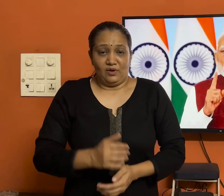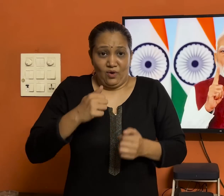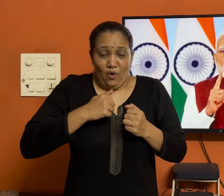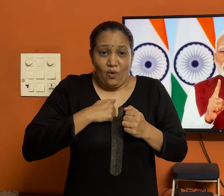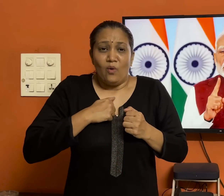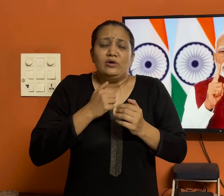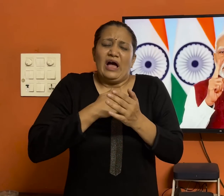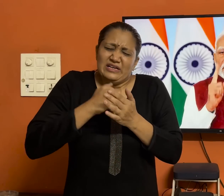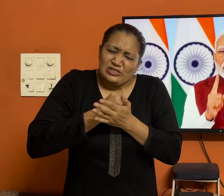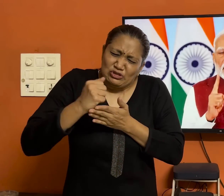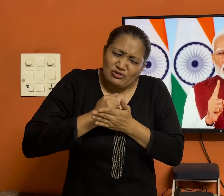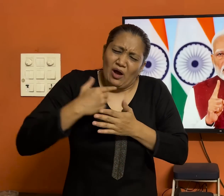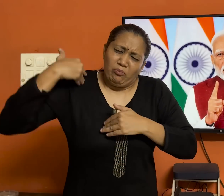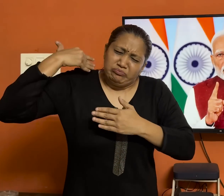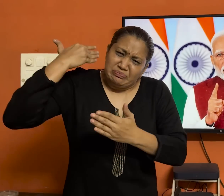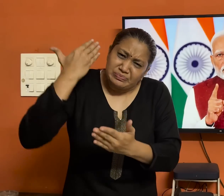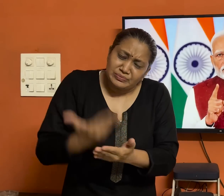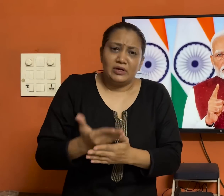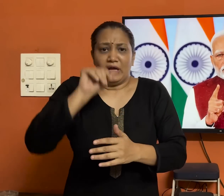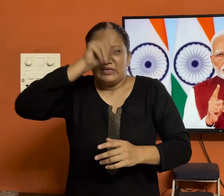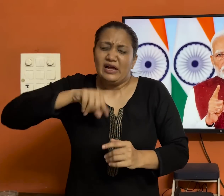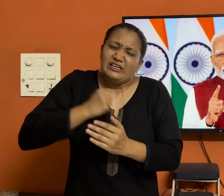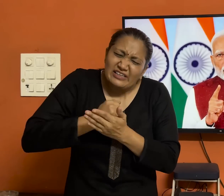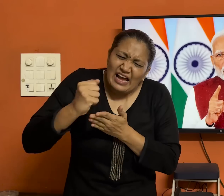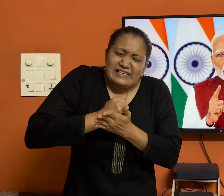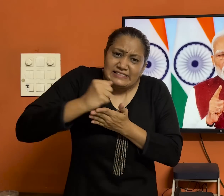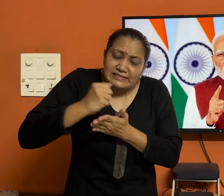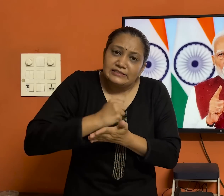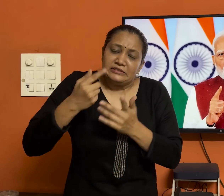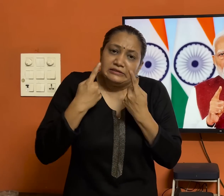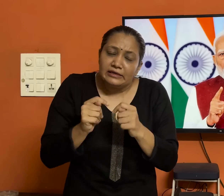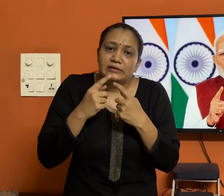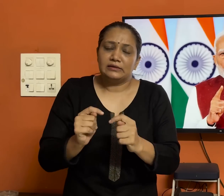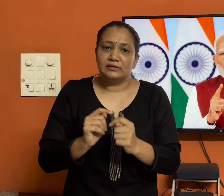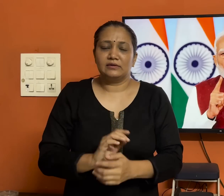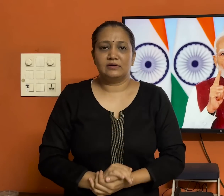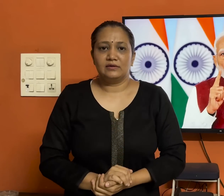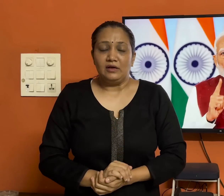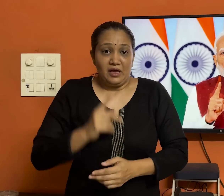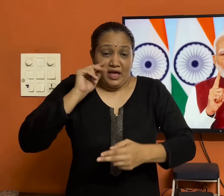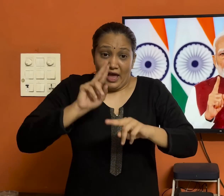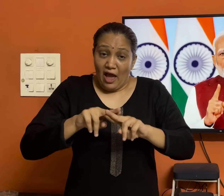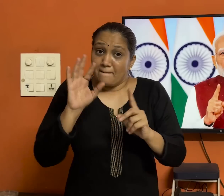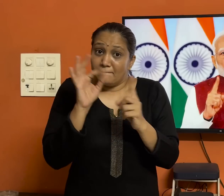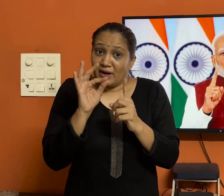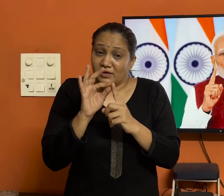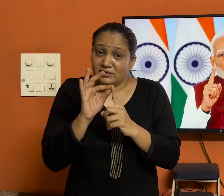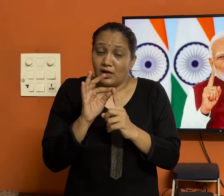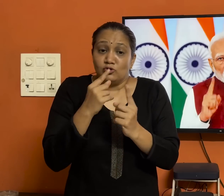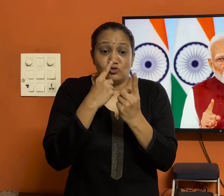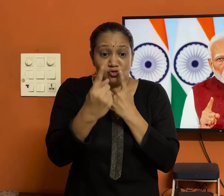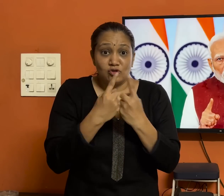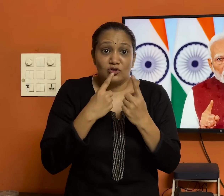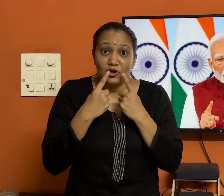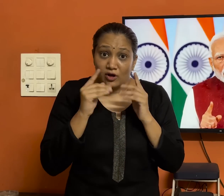हमारी घोषित नीति रही अगर पाकिस्तान से बात